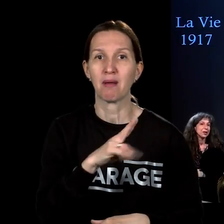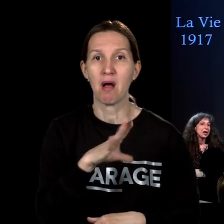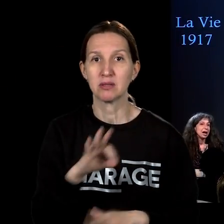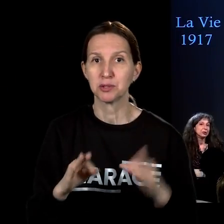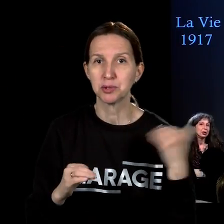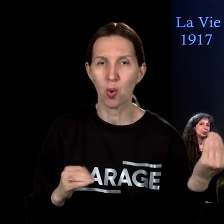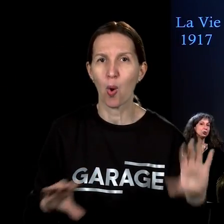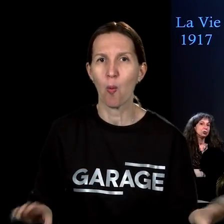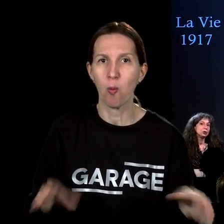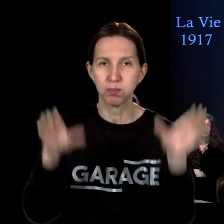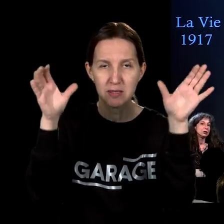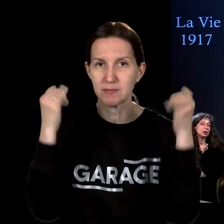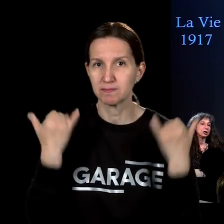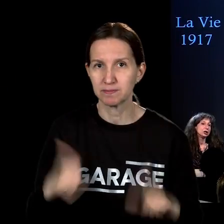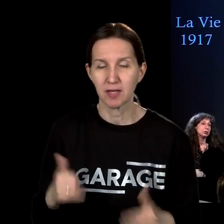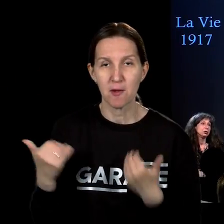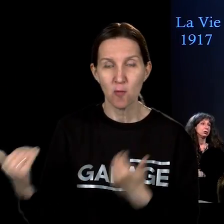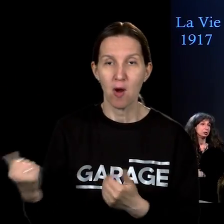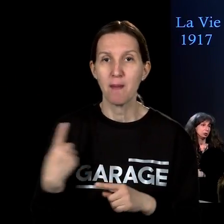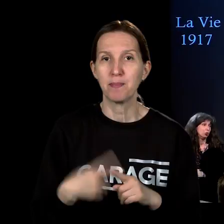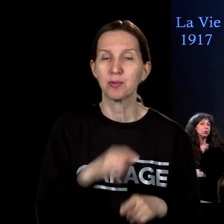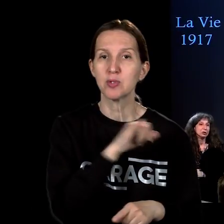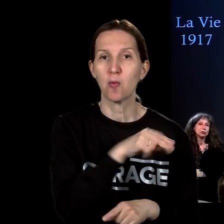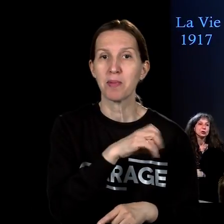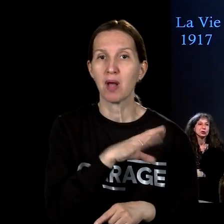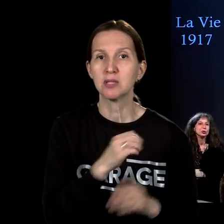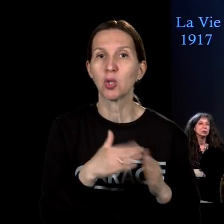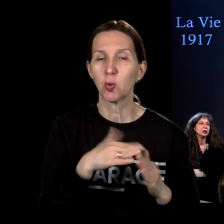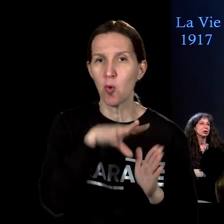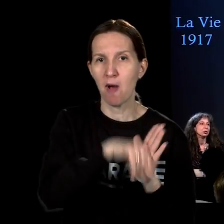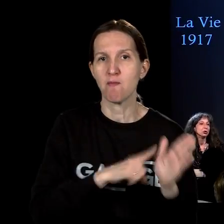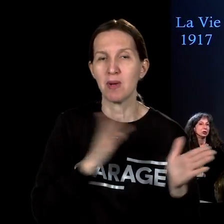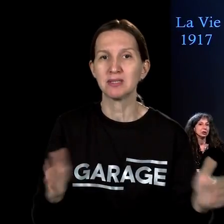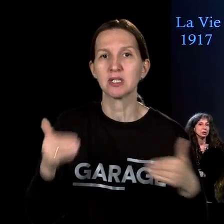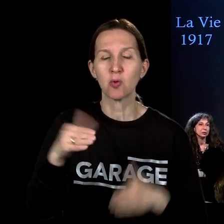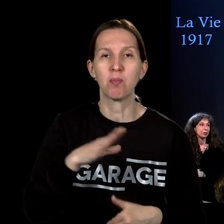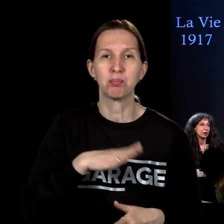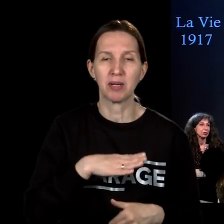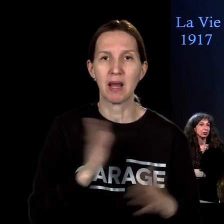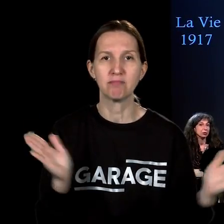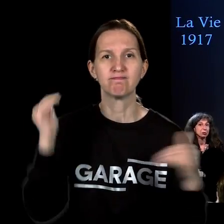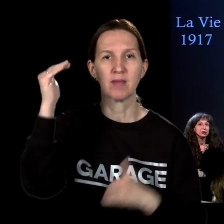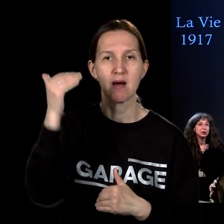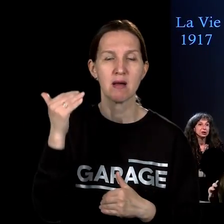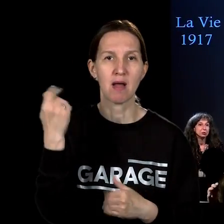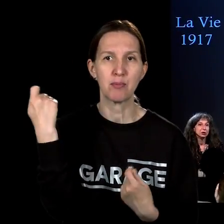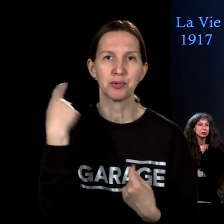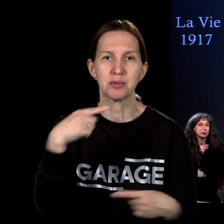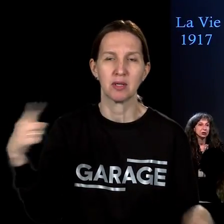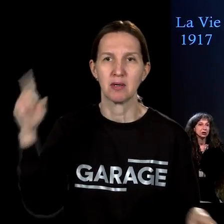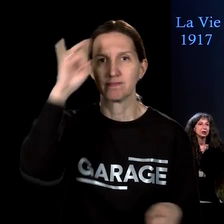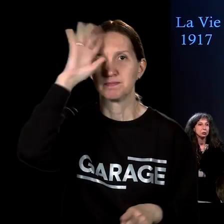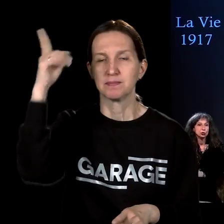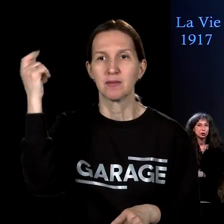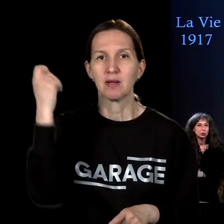кубизм, да? А во-вторых, то, что у Пикассо в коллекции дома, там, в мастерской, были работы примитивиста